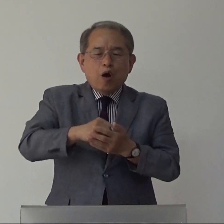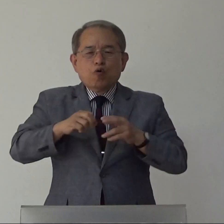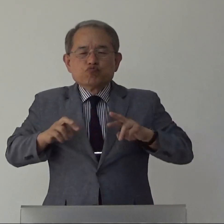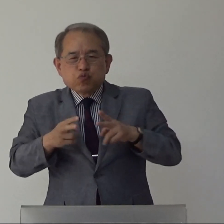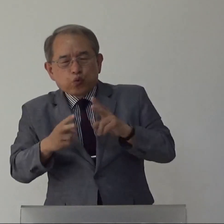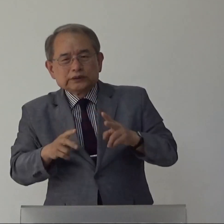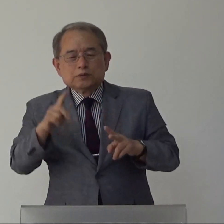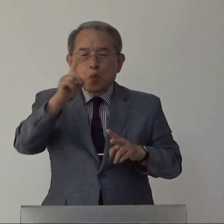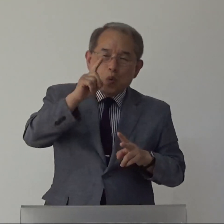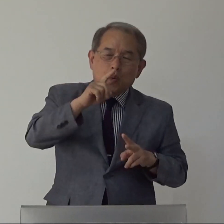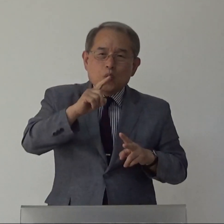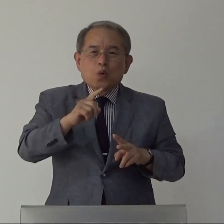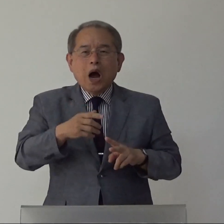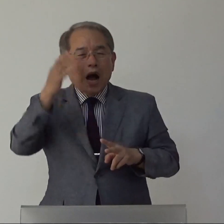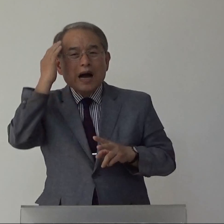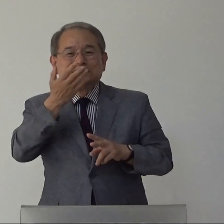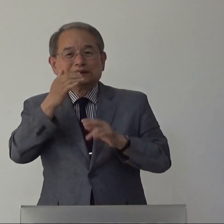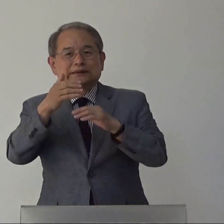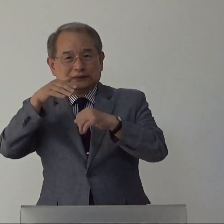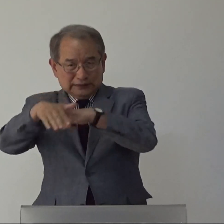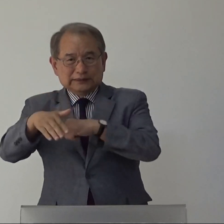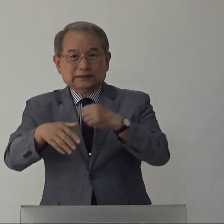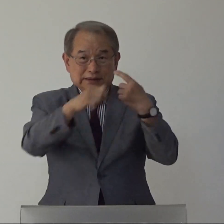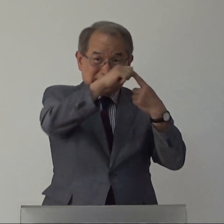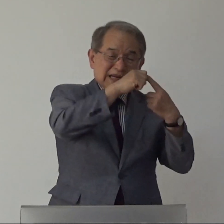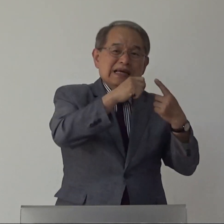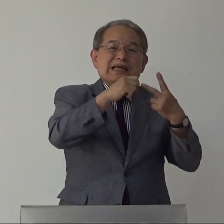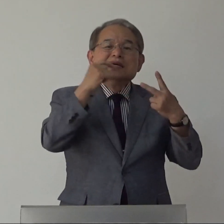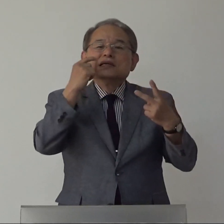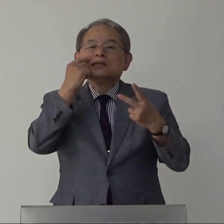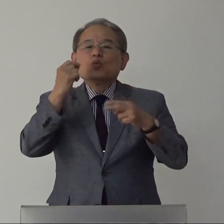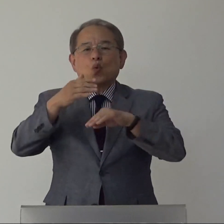우리가 많이 먹는 음식 중에 한식과 또 일식과